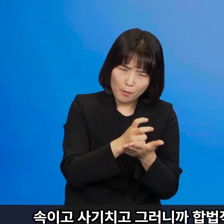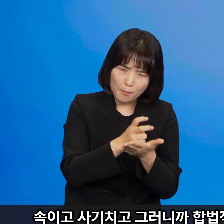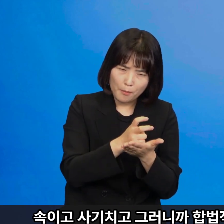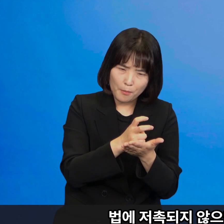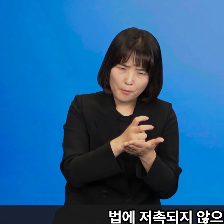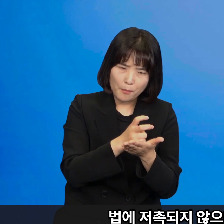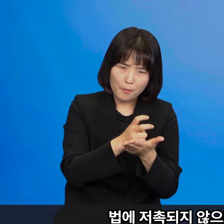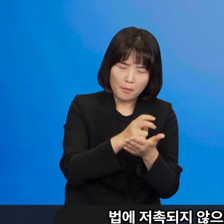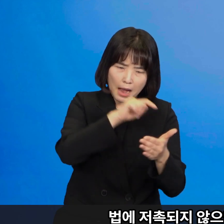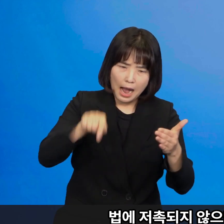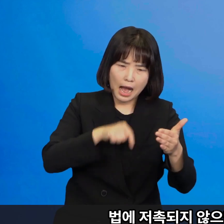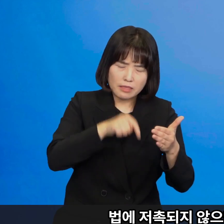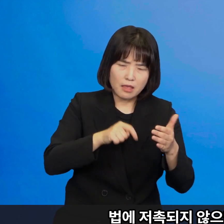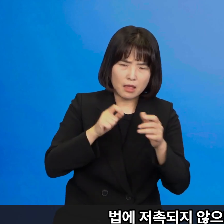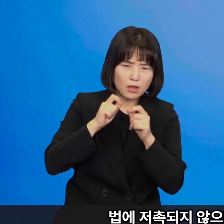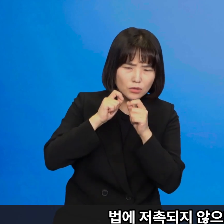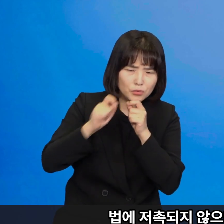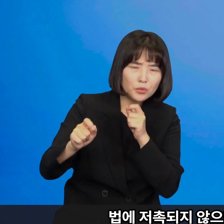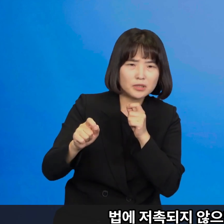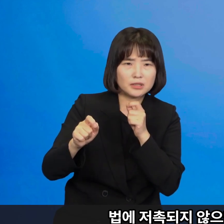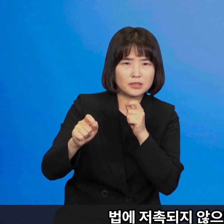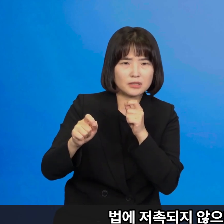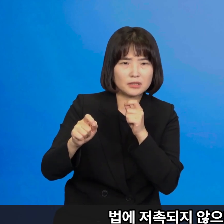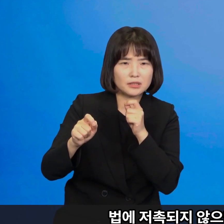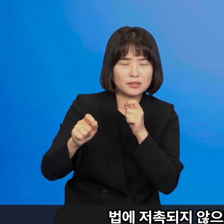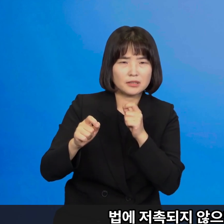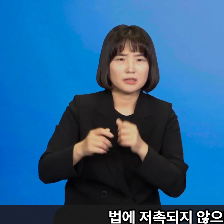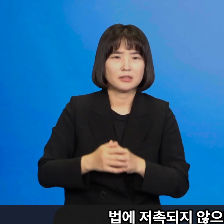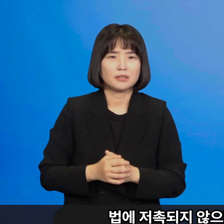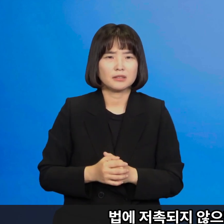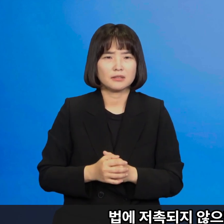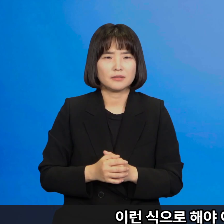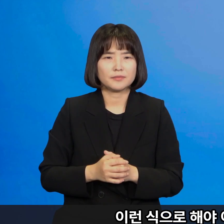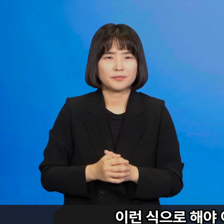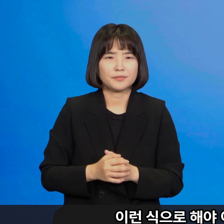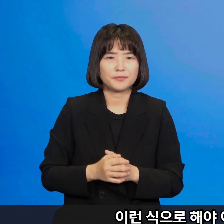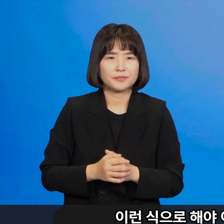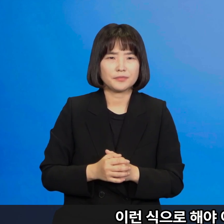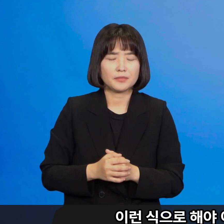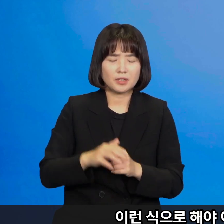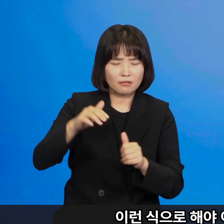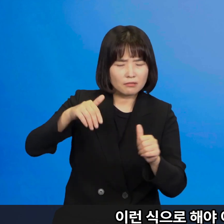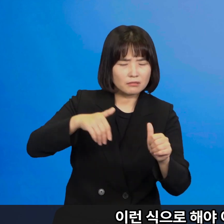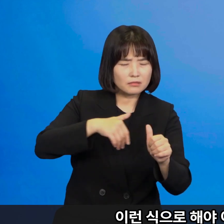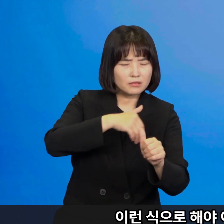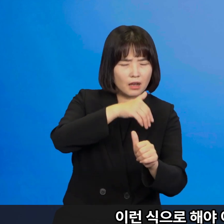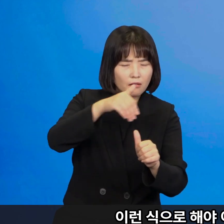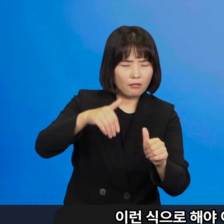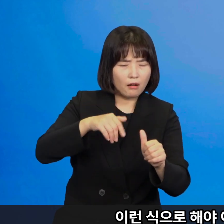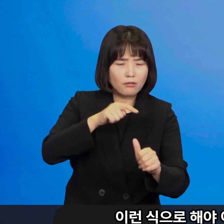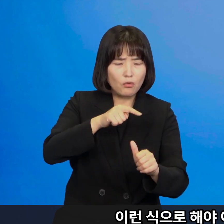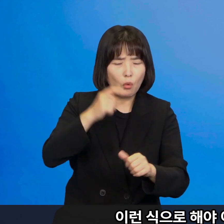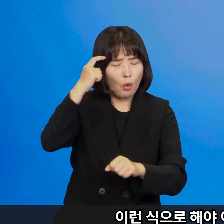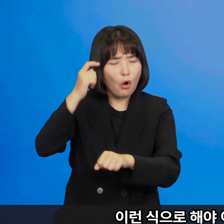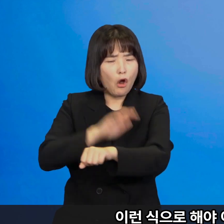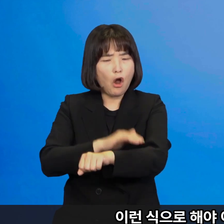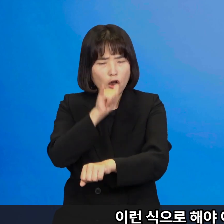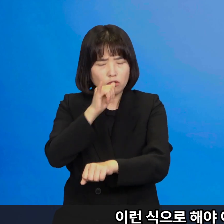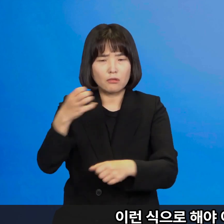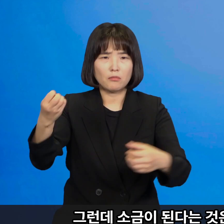이게? 법에 저촉되지 않으면서 편법을 쓰는 어떤 이런 식으로 해야 이게 지혜다라고